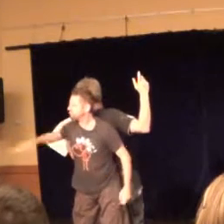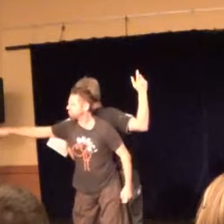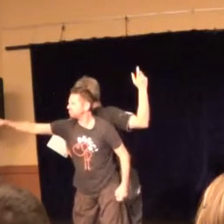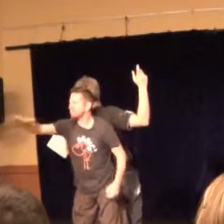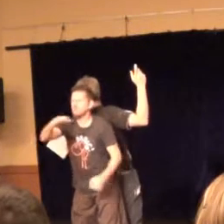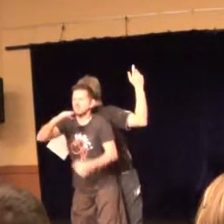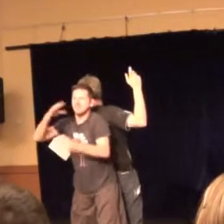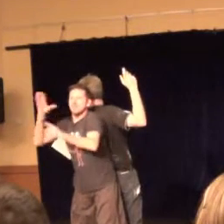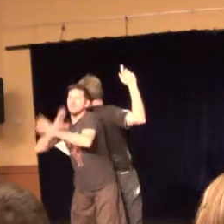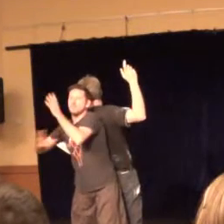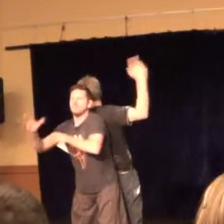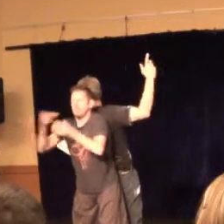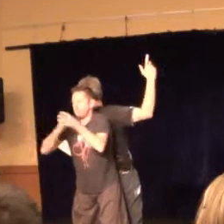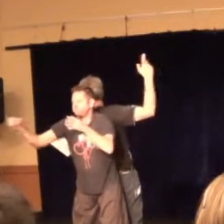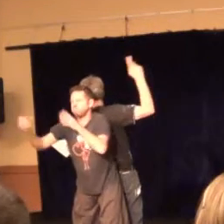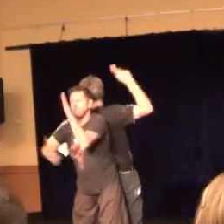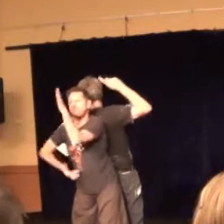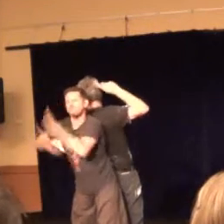fils de l'exil,